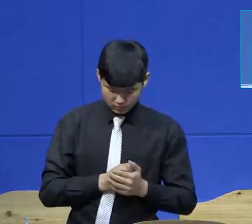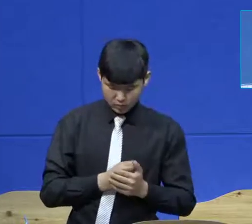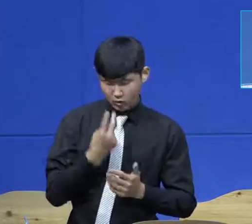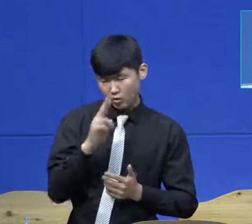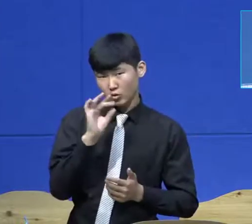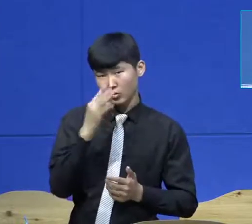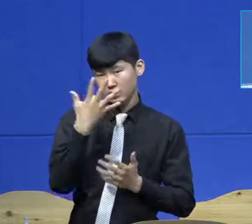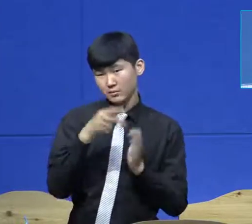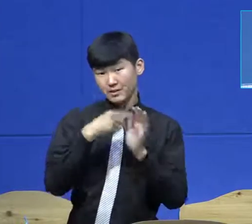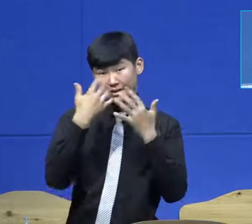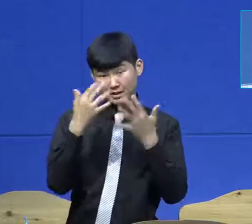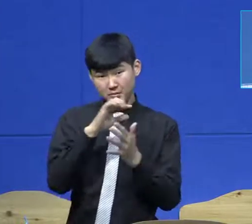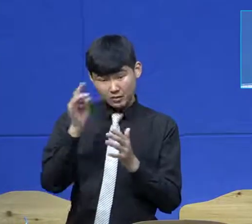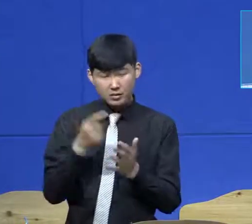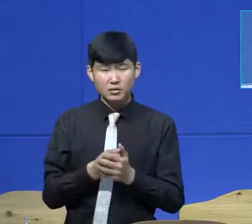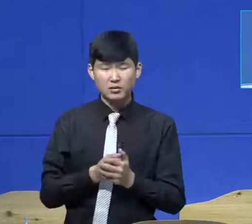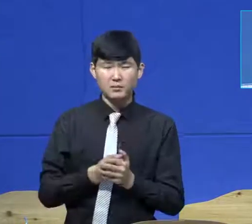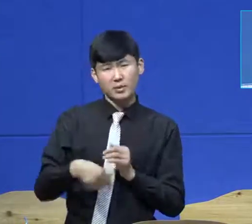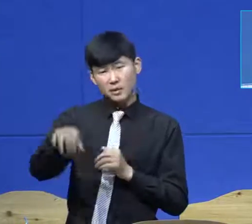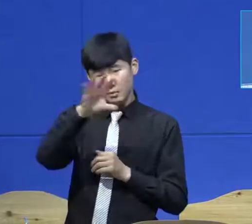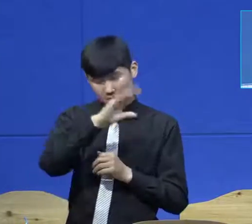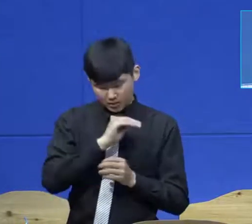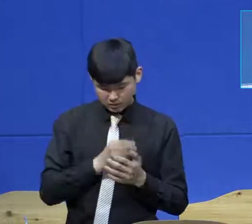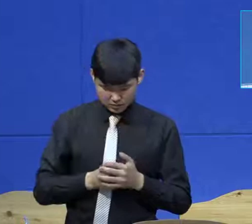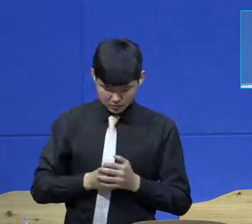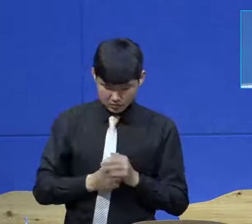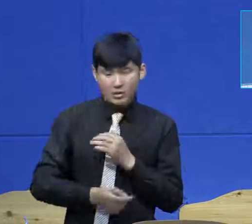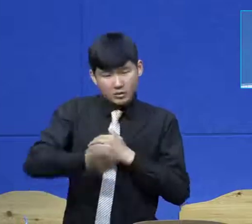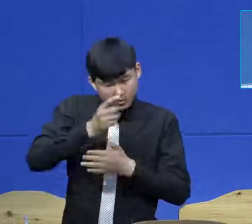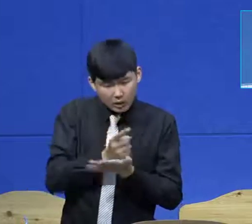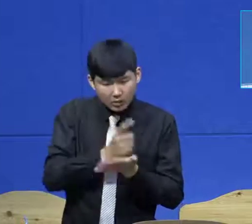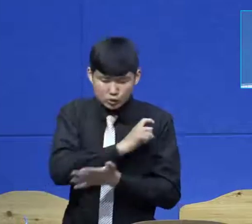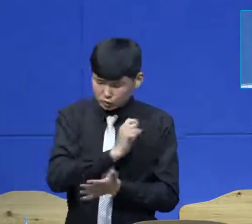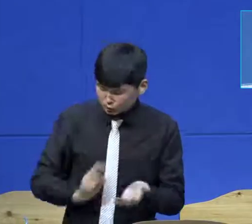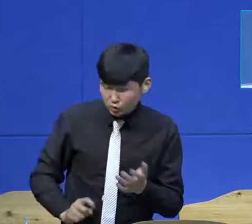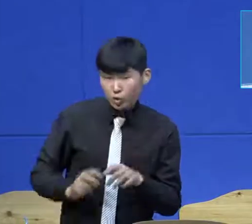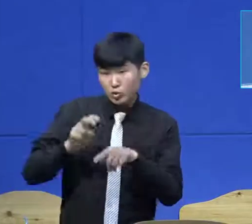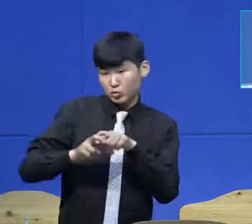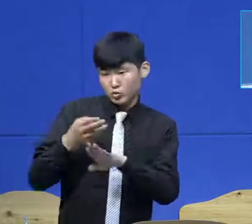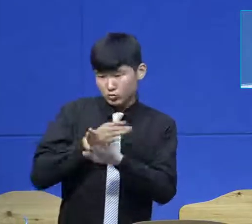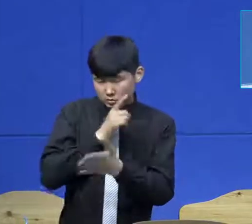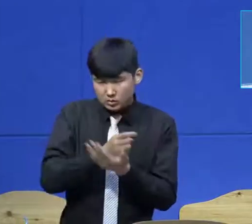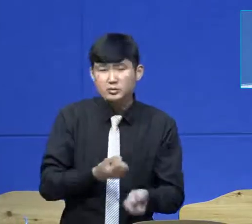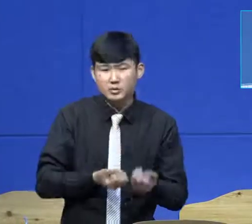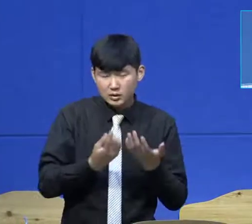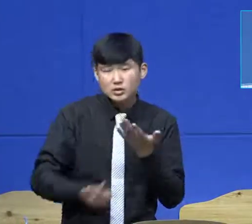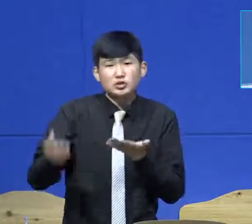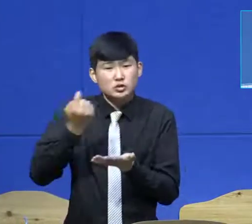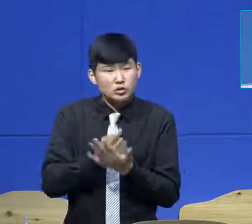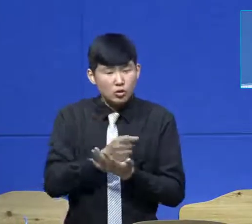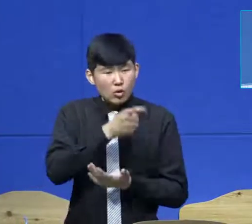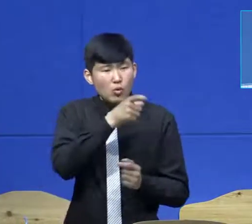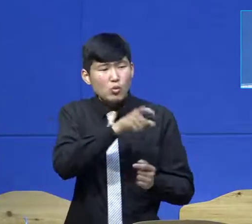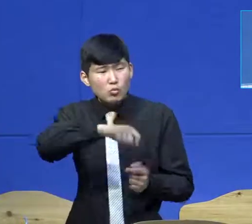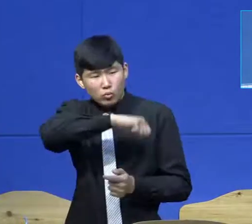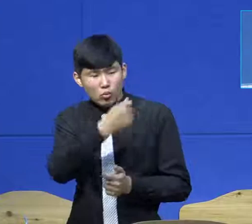2-р Коринт 5:10 дээр бид нэр зайшгүй Христийн шүүх судлын өмнө гарч ирнэ. Хүн бүр муугт цайнагч